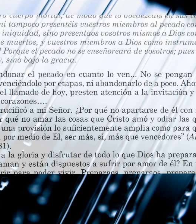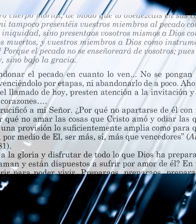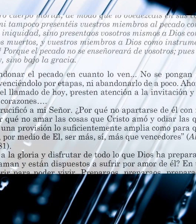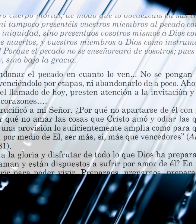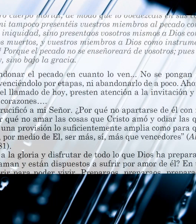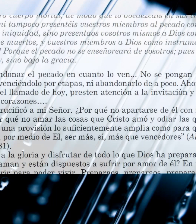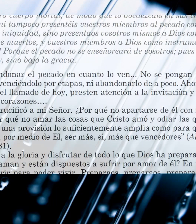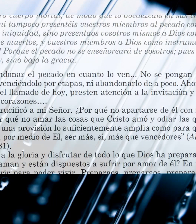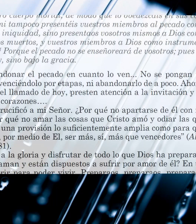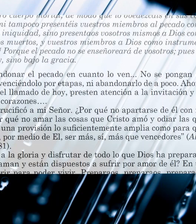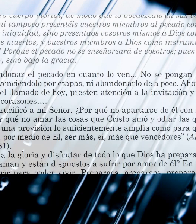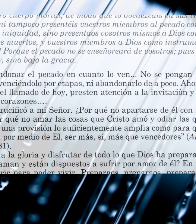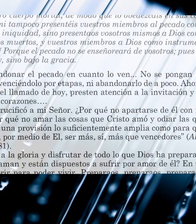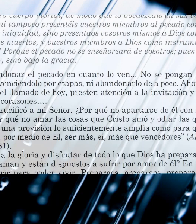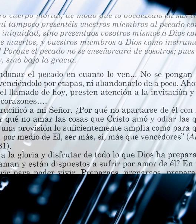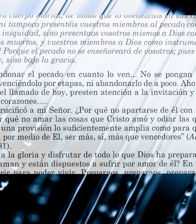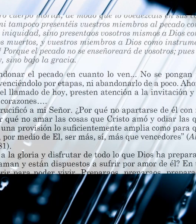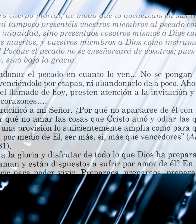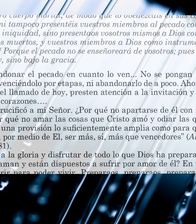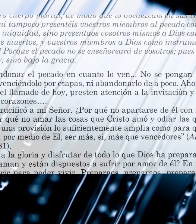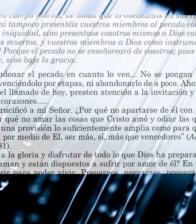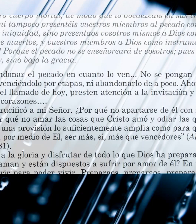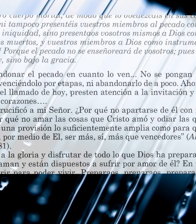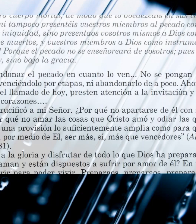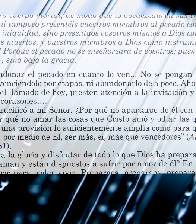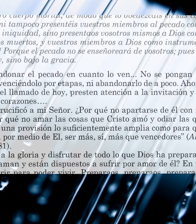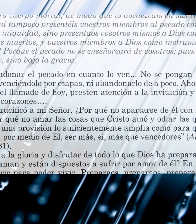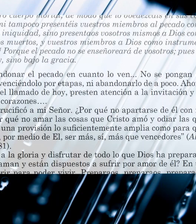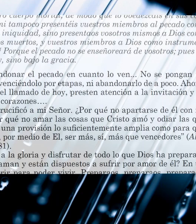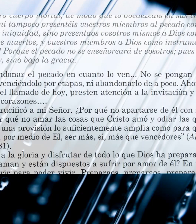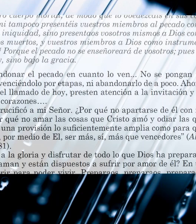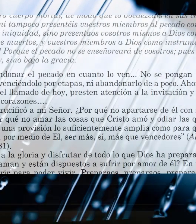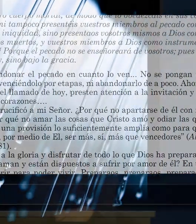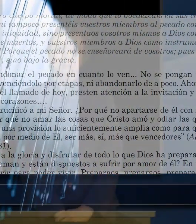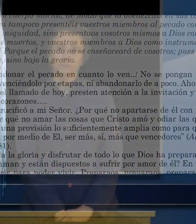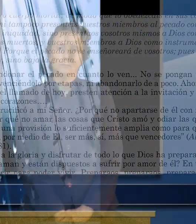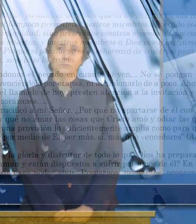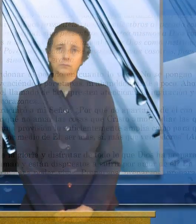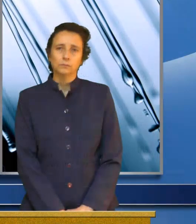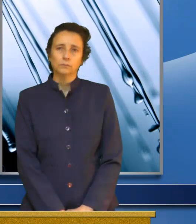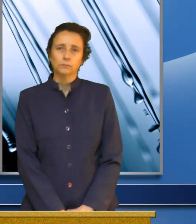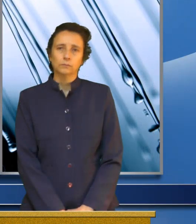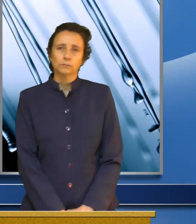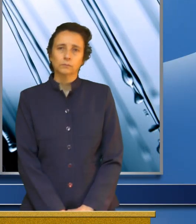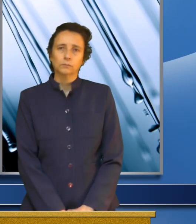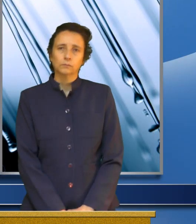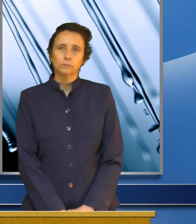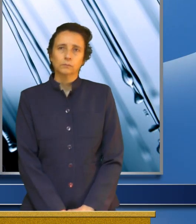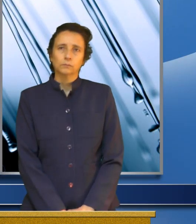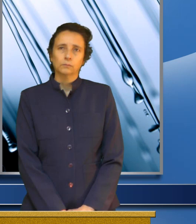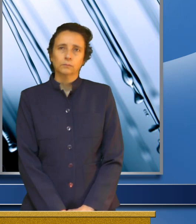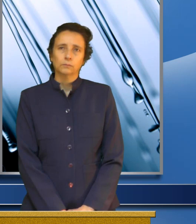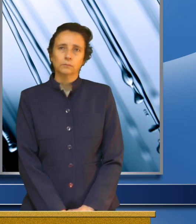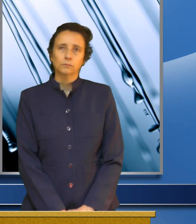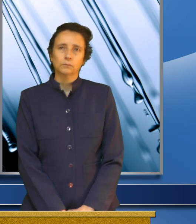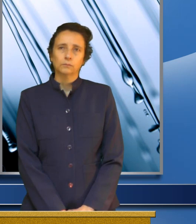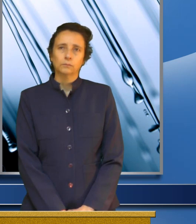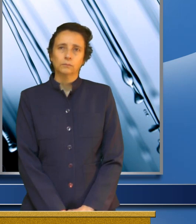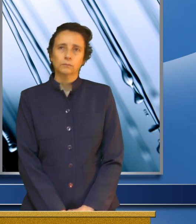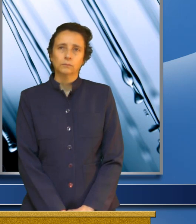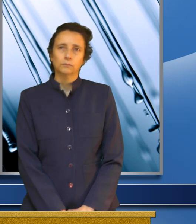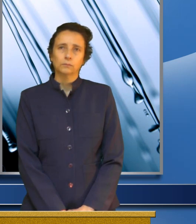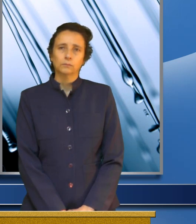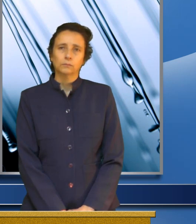obedecerlo y rechazar todo que no proviene por Dios, de Dios. De esa manera sí